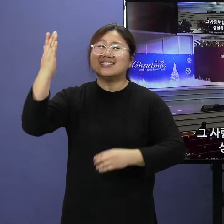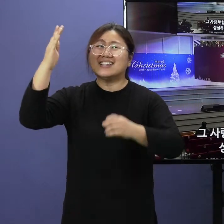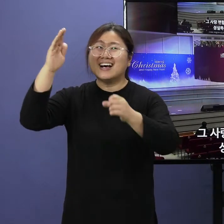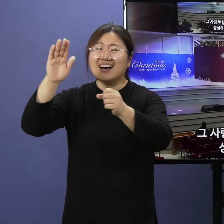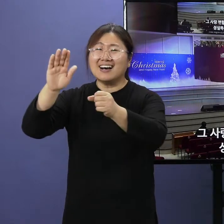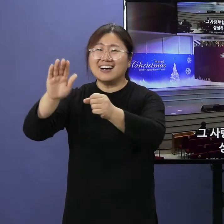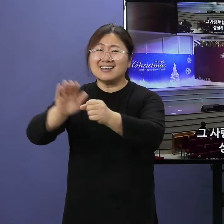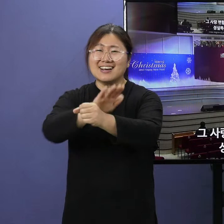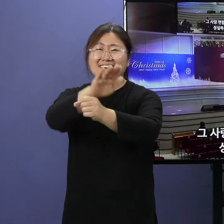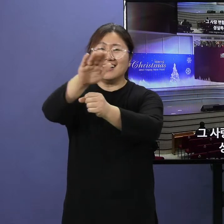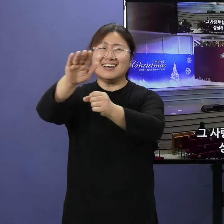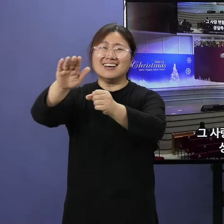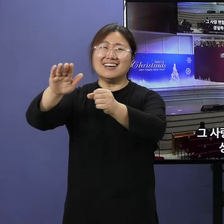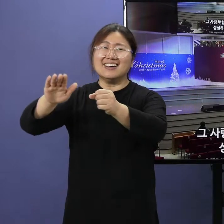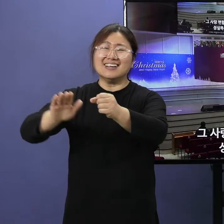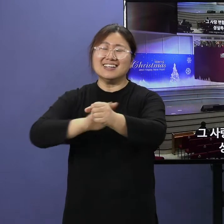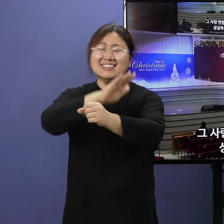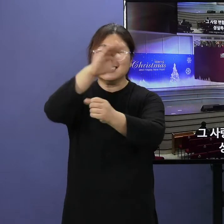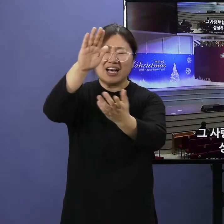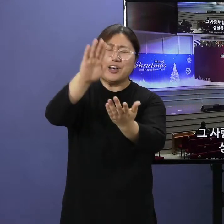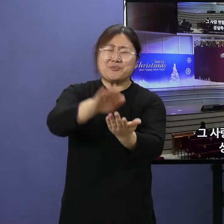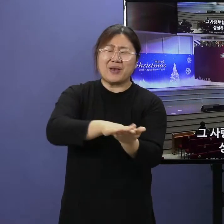그 사랑